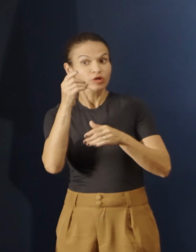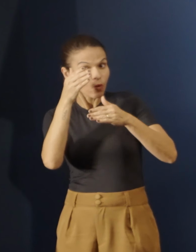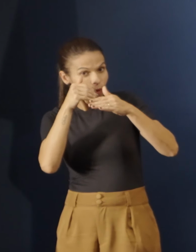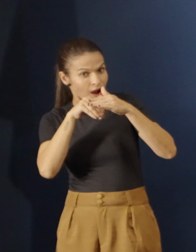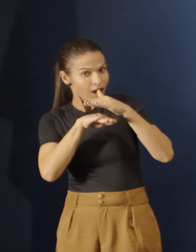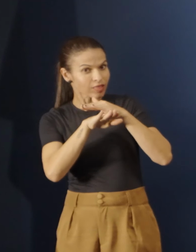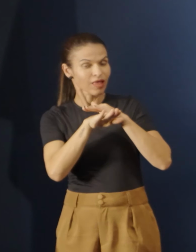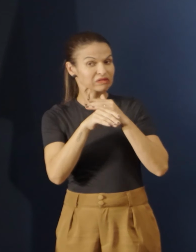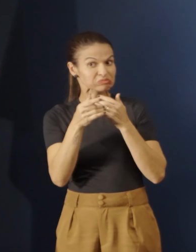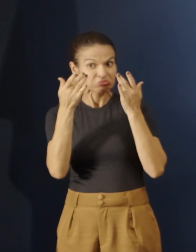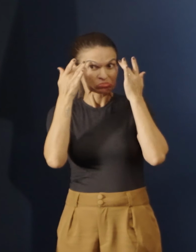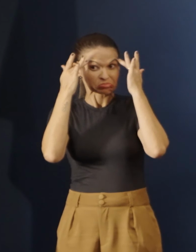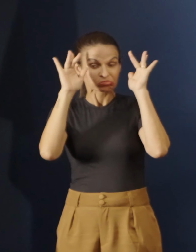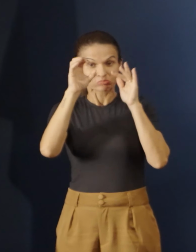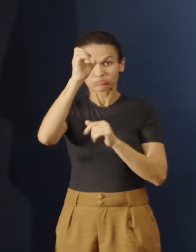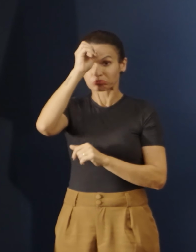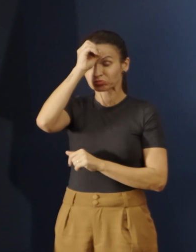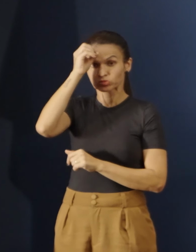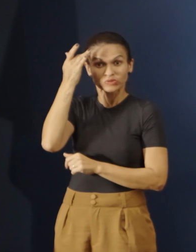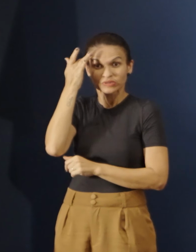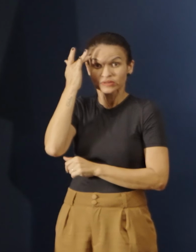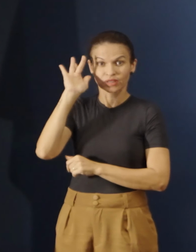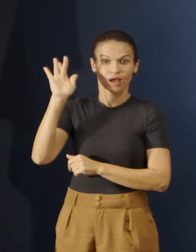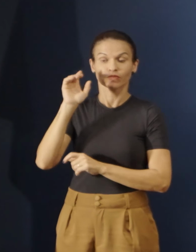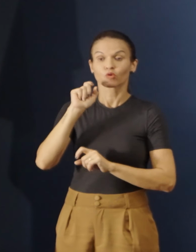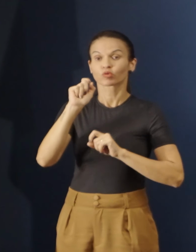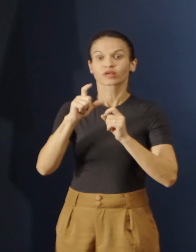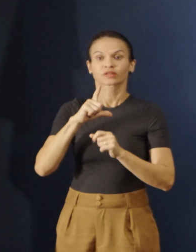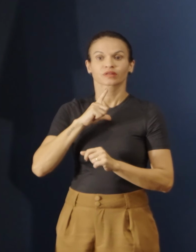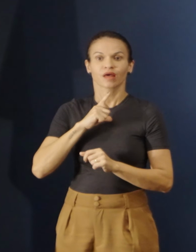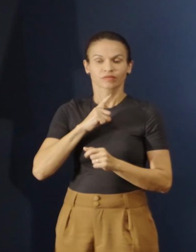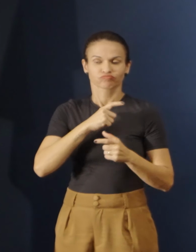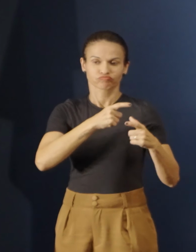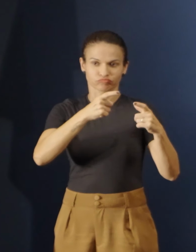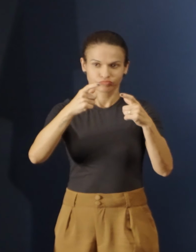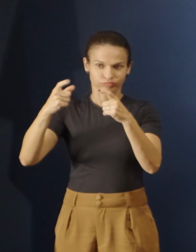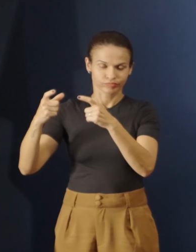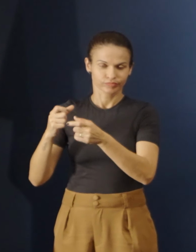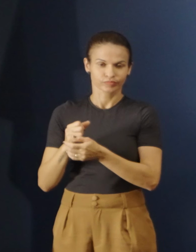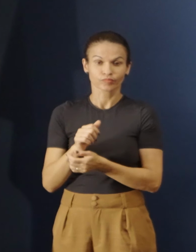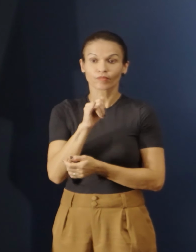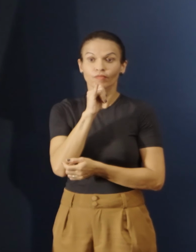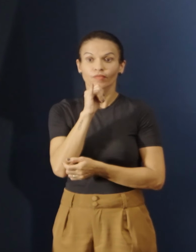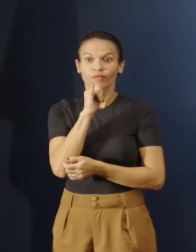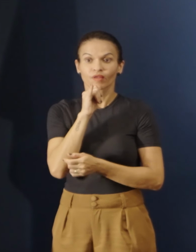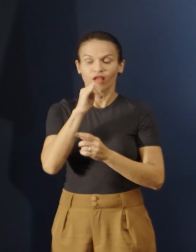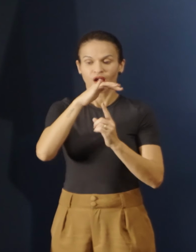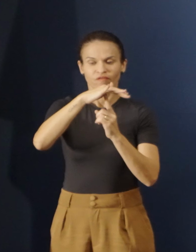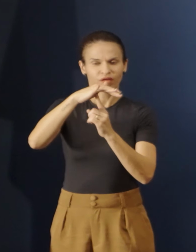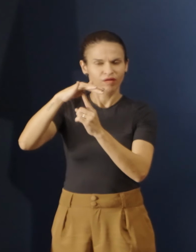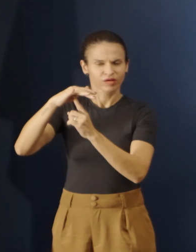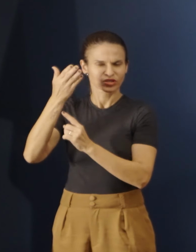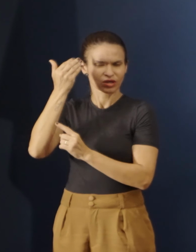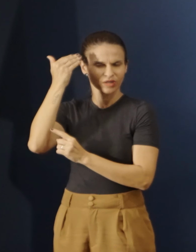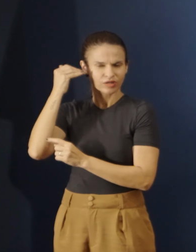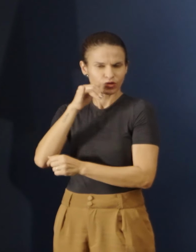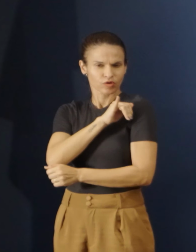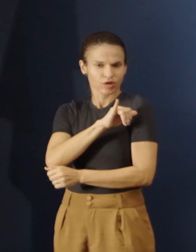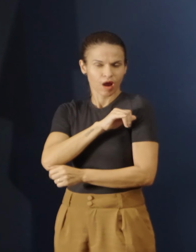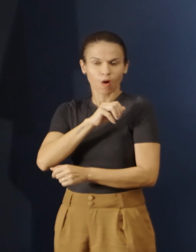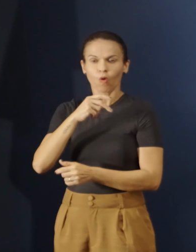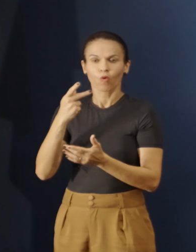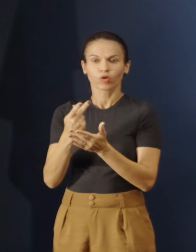guardadas por aí que a gente não sabe, a gente não tem ideia o que tem por aí. Por exemplo, na Feira de Antiguidades do Rio de Janeiro, que acontece